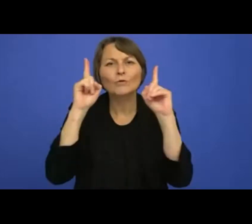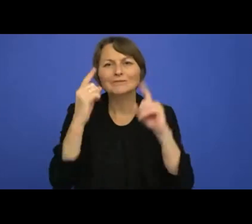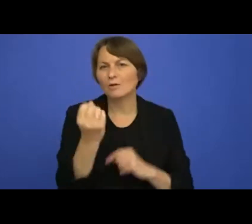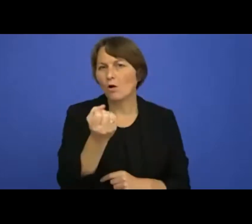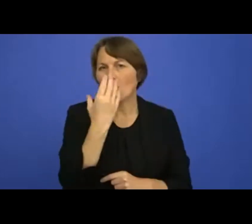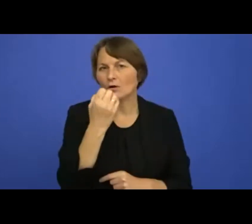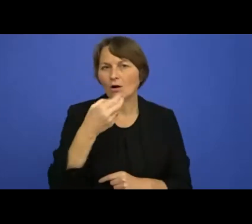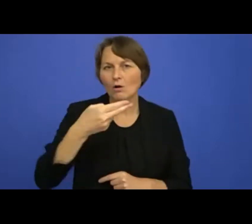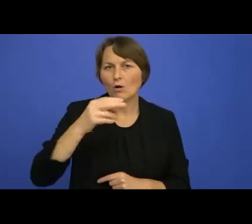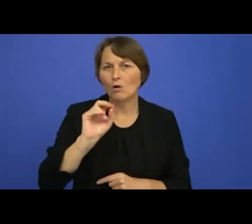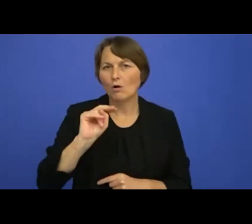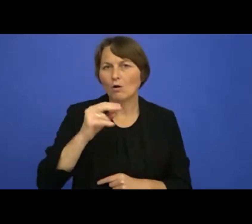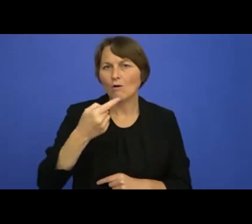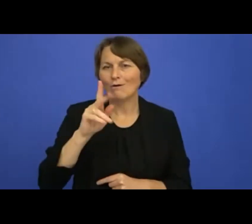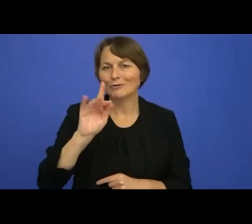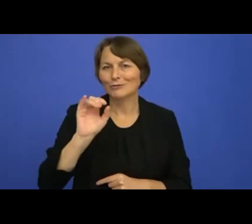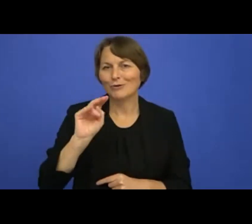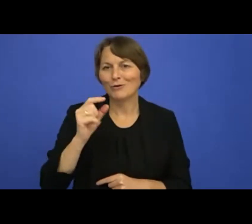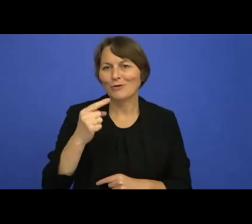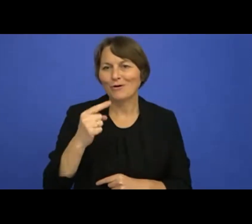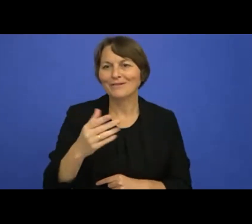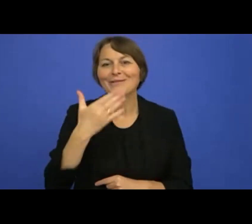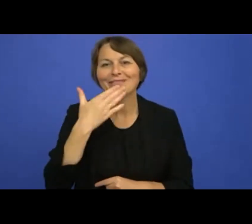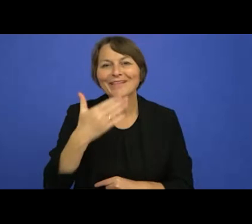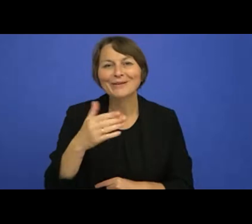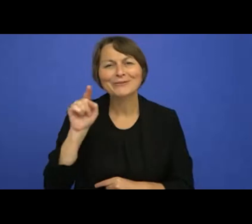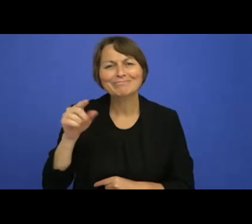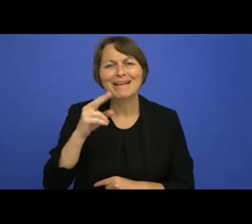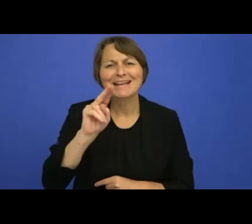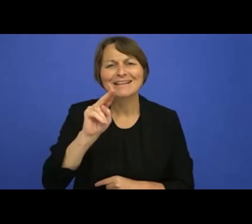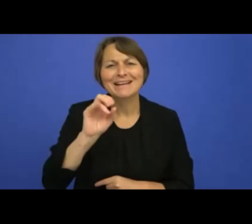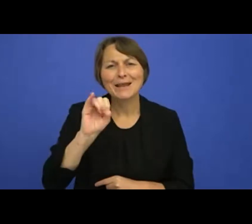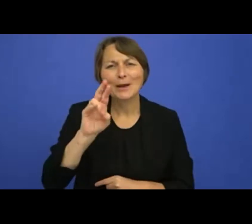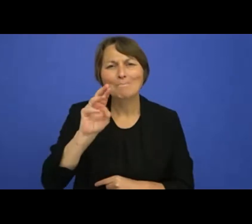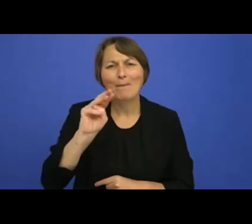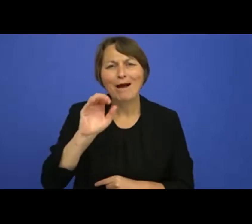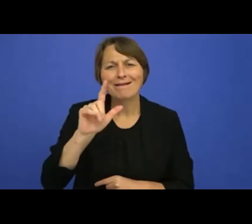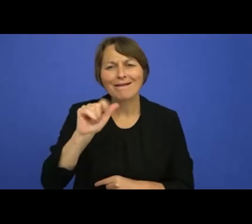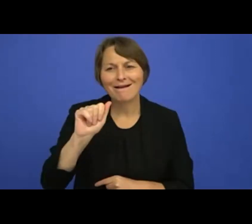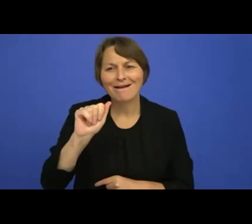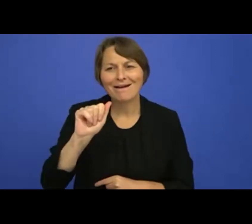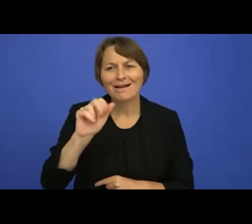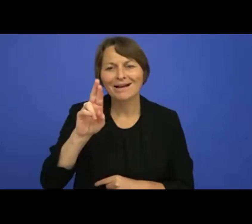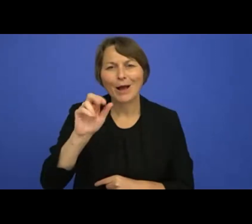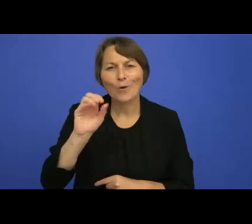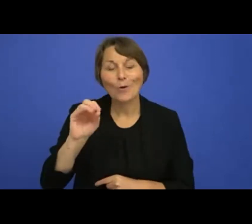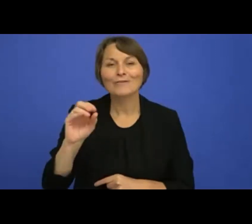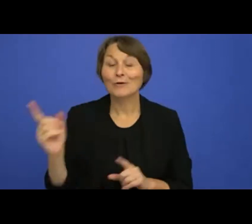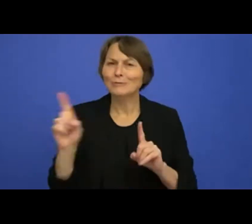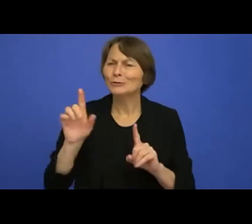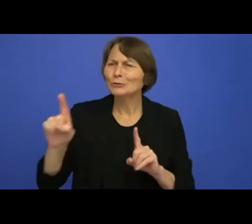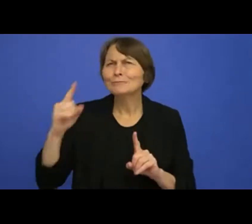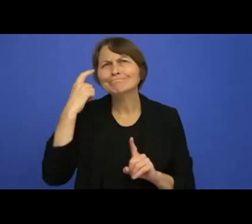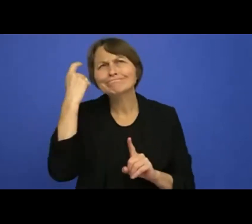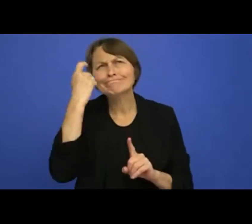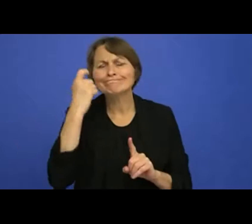avons également parmi nous Nirmala Rao, qui est à Hong Kong